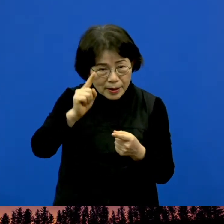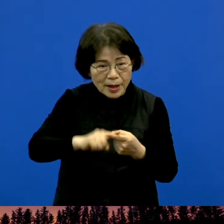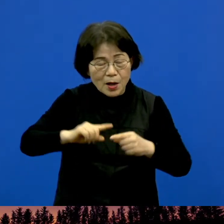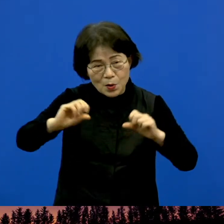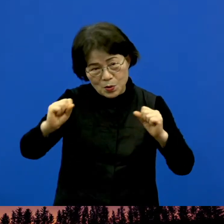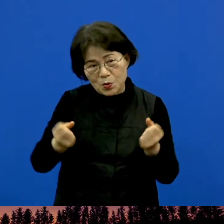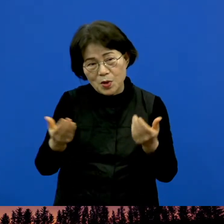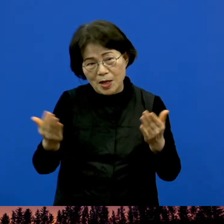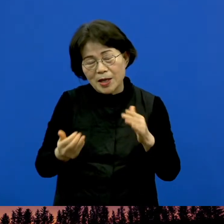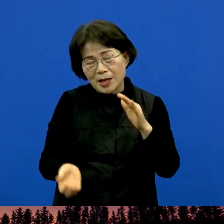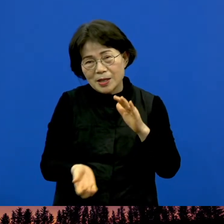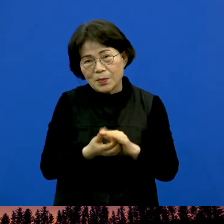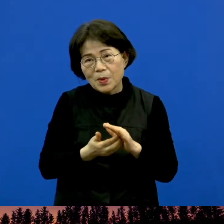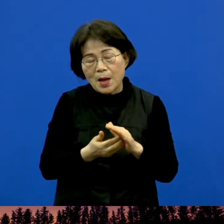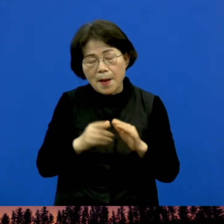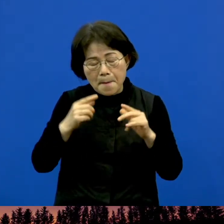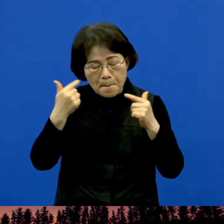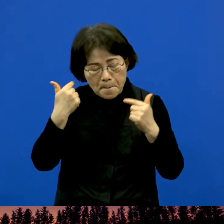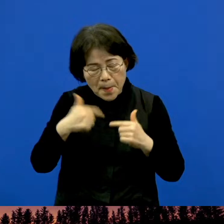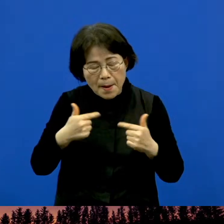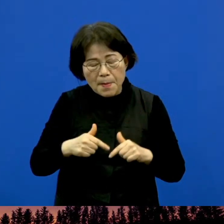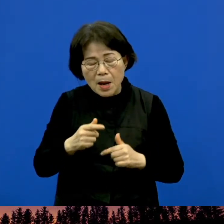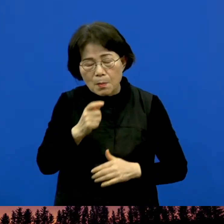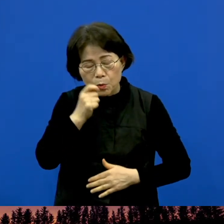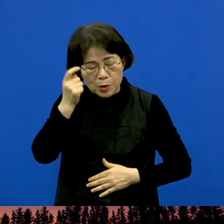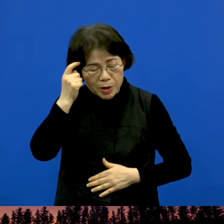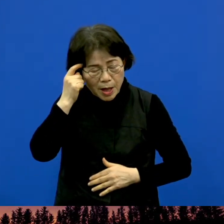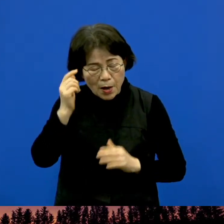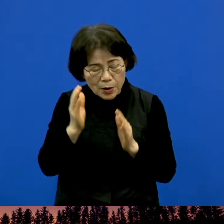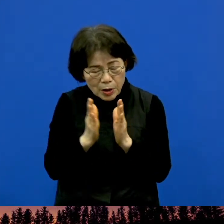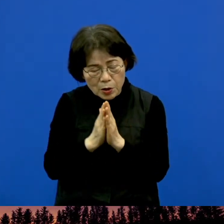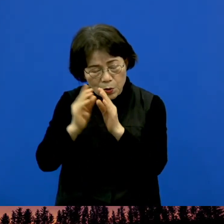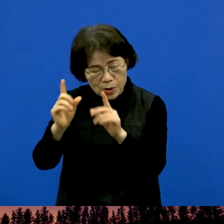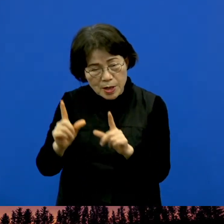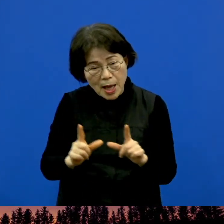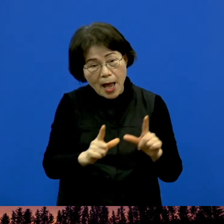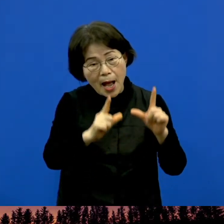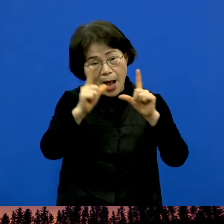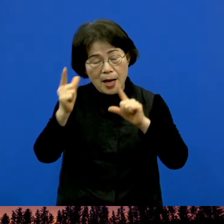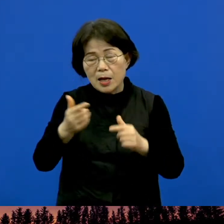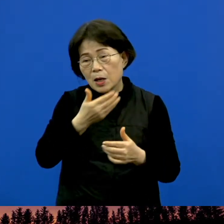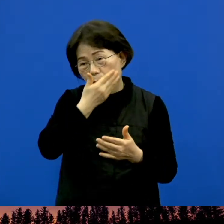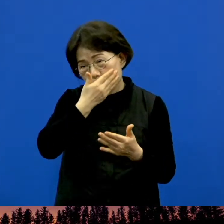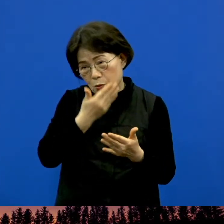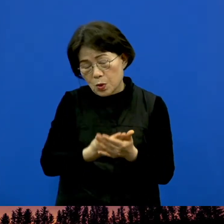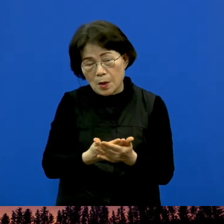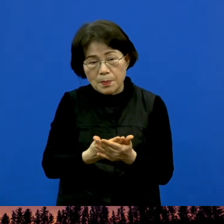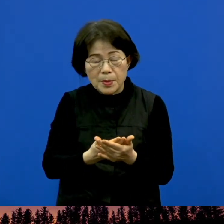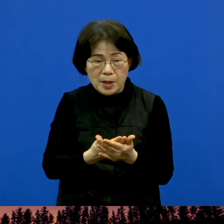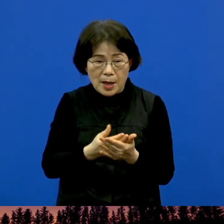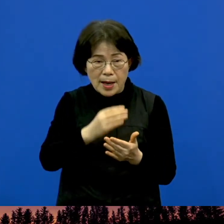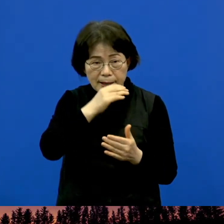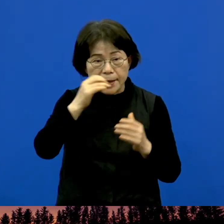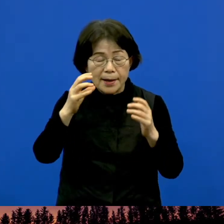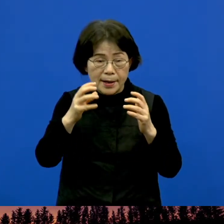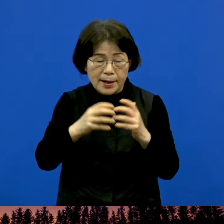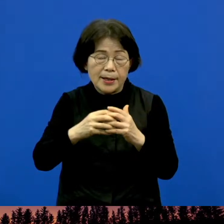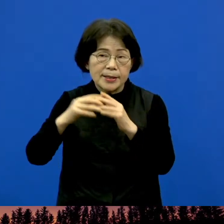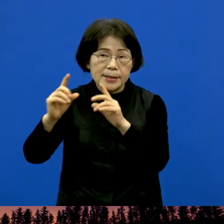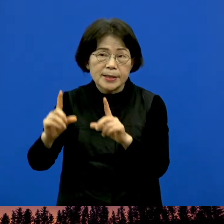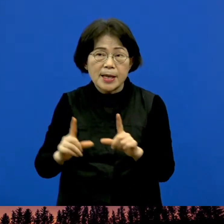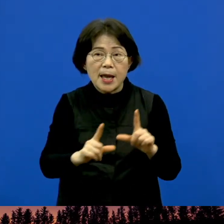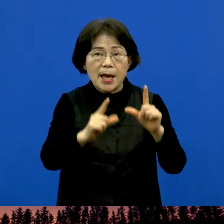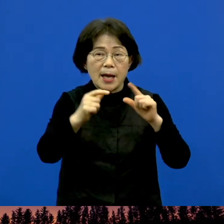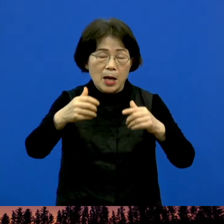여러분 우리가 매일 묵상하고 기도 생활하는 것을 그냥 간단하게 생각하시면 안 돼요. 여러분 경건 생활은 필수이뿐만 아니고